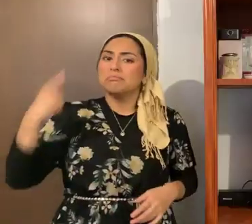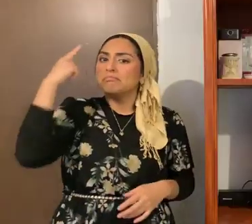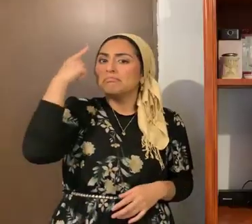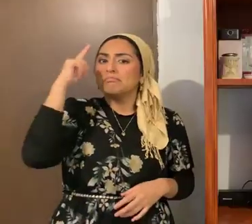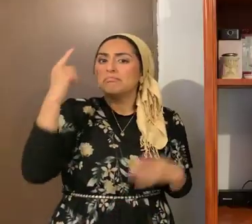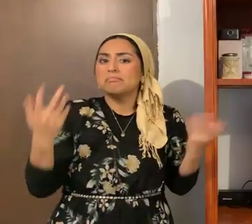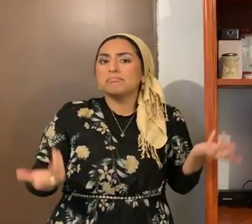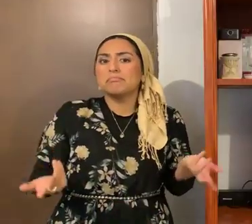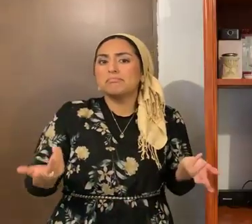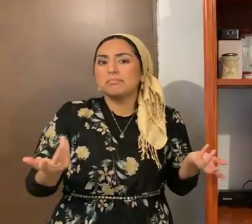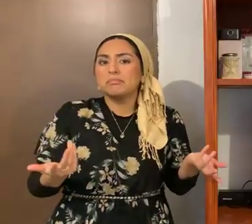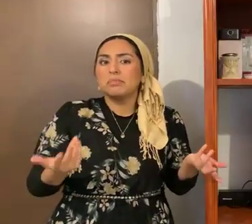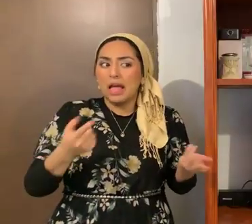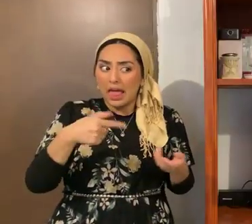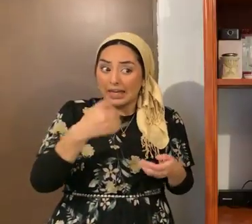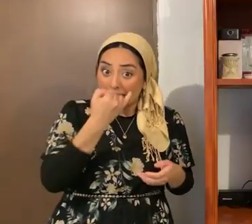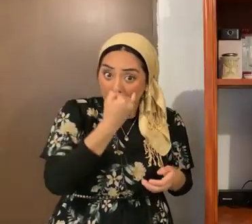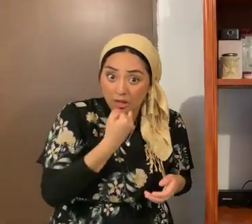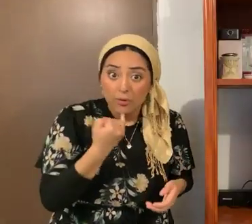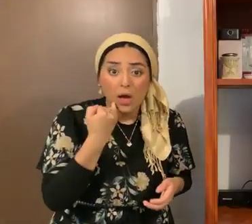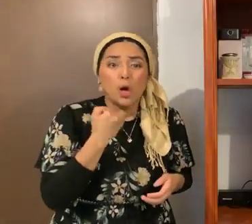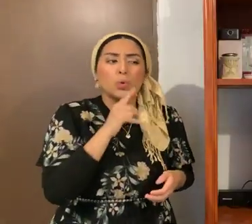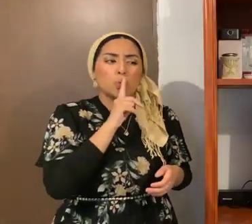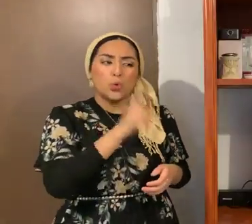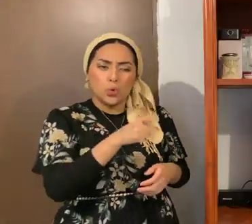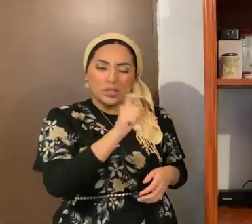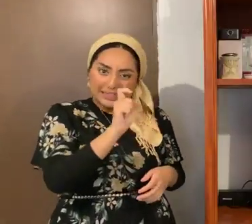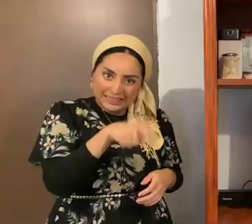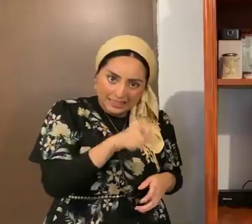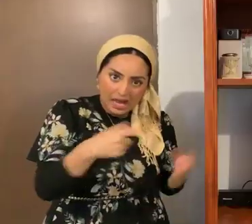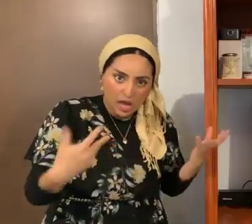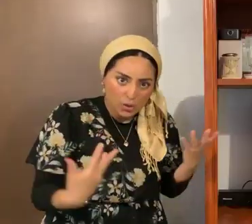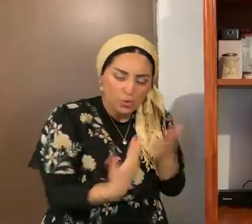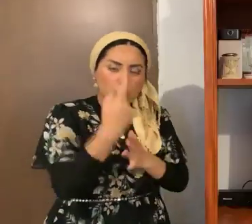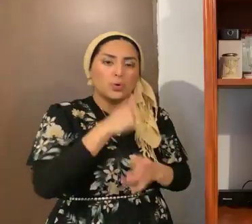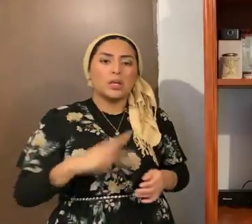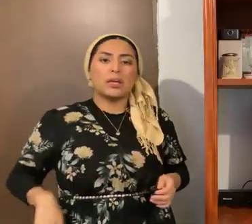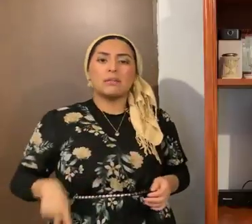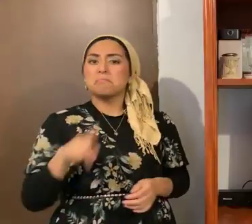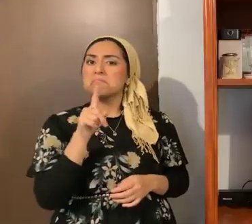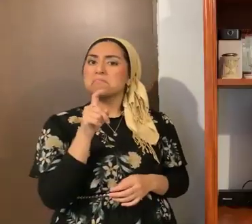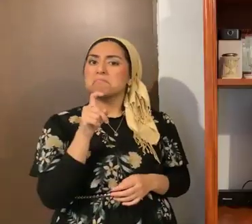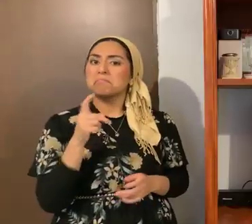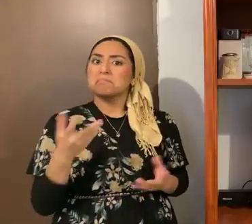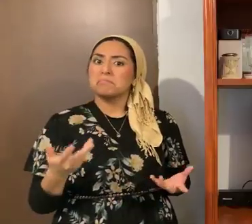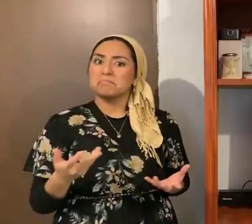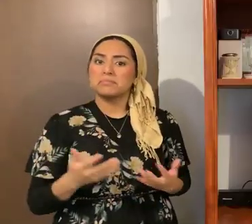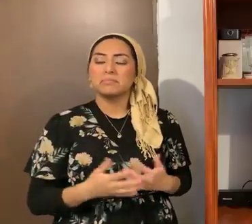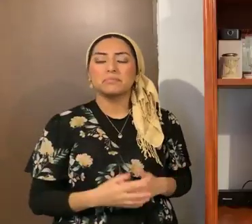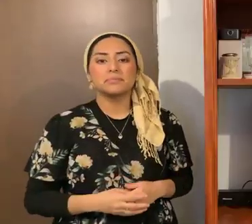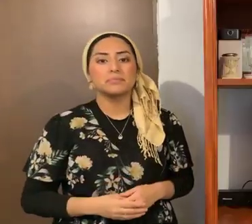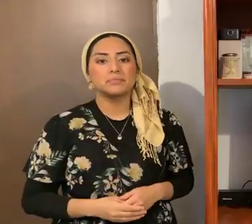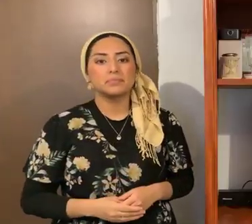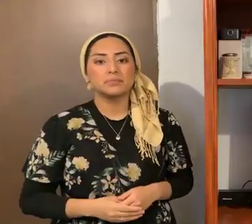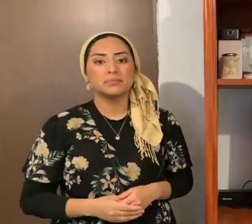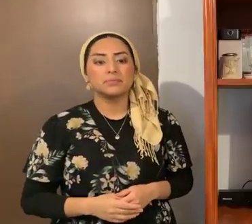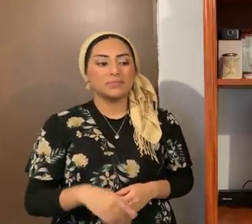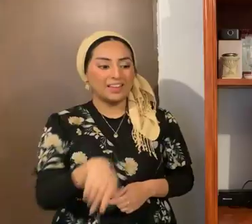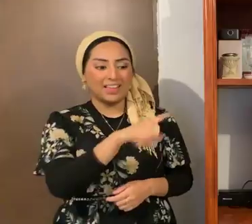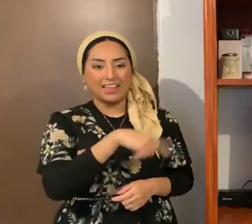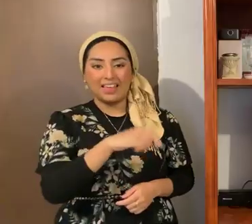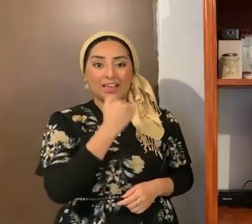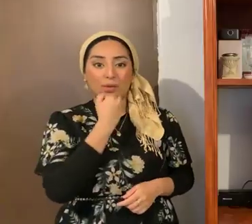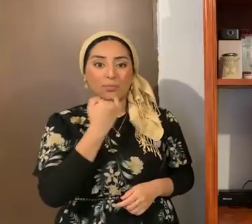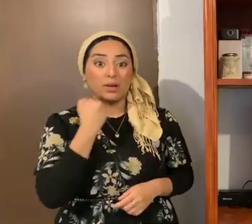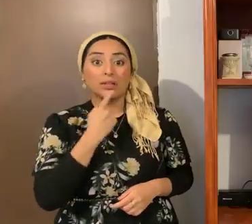¿Realmente lo necesitaban? ¿Necesitaban un rey? Bueno, es que el pueblo pidió un rey como todas las naciones. Queremos un rey como